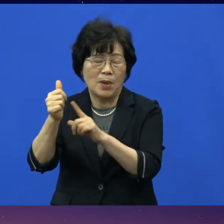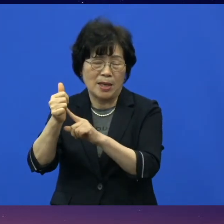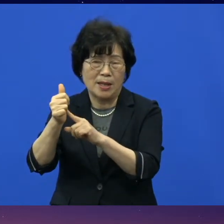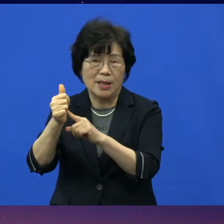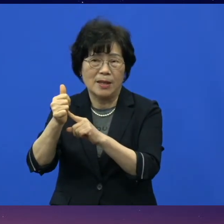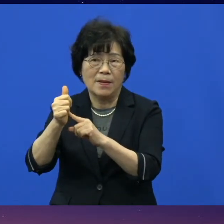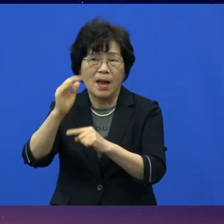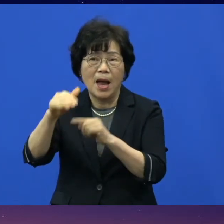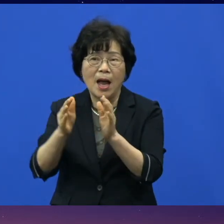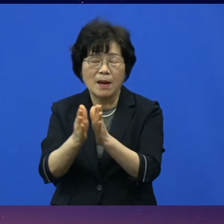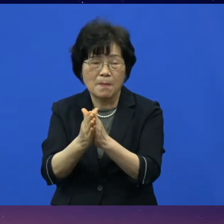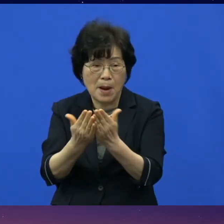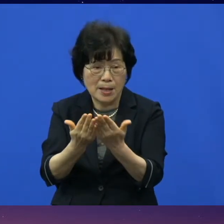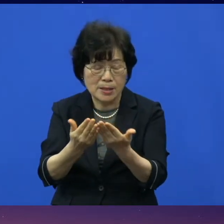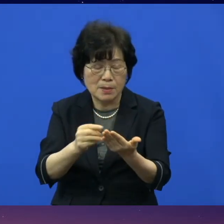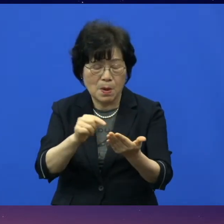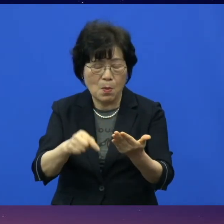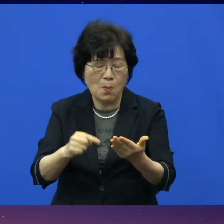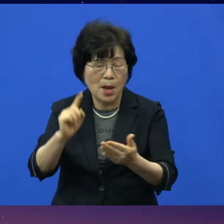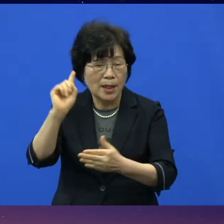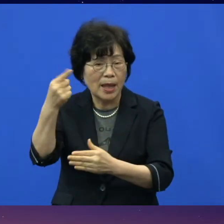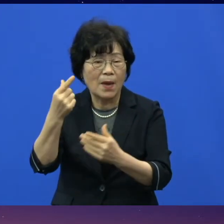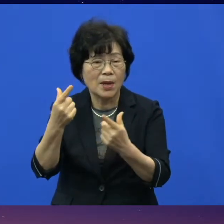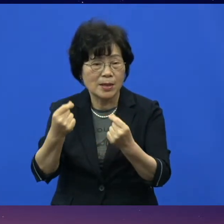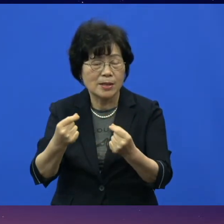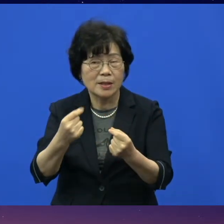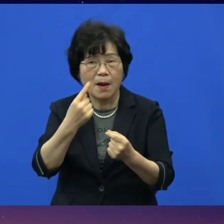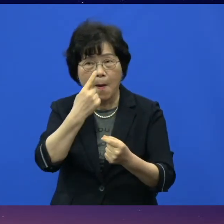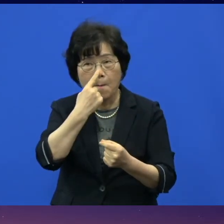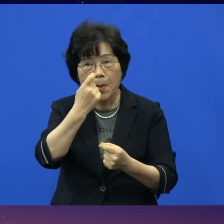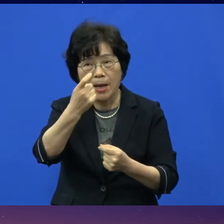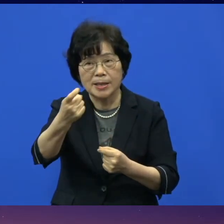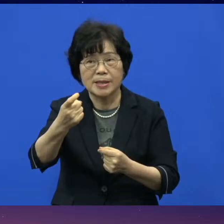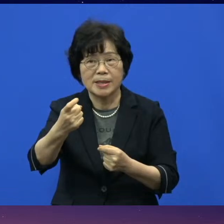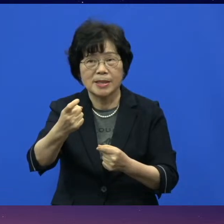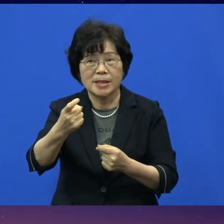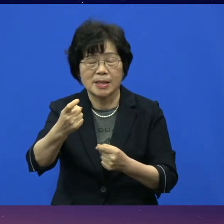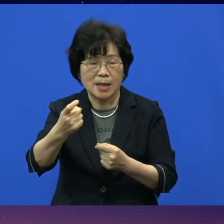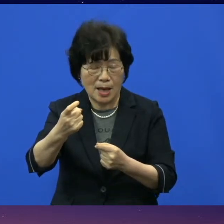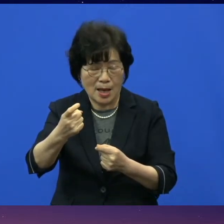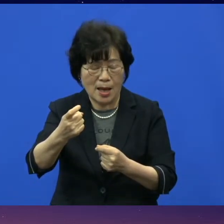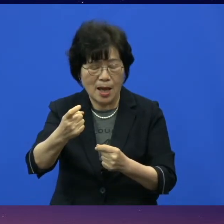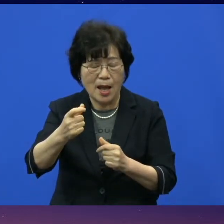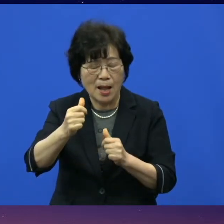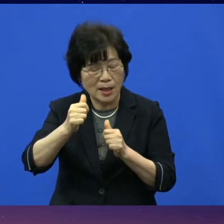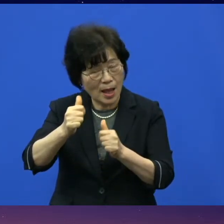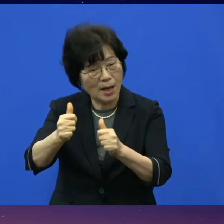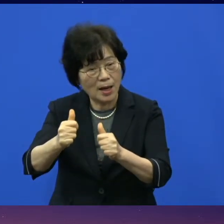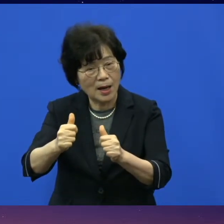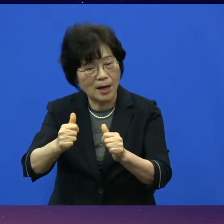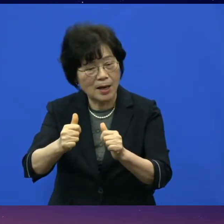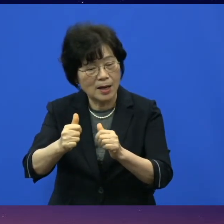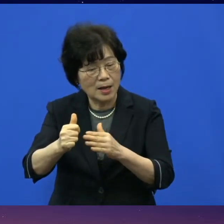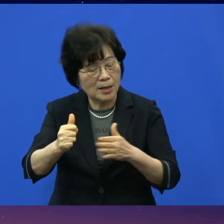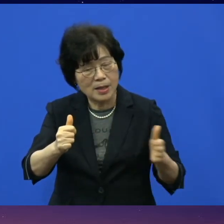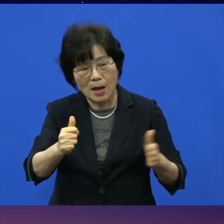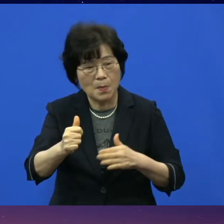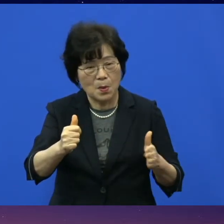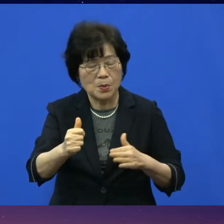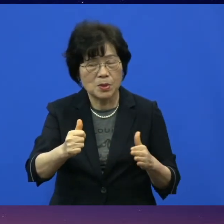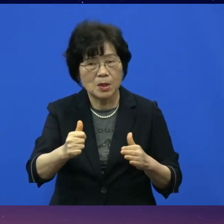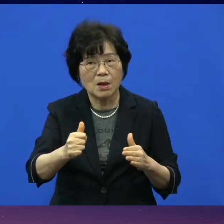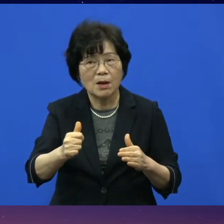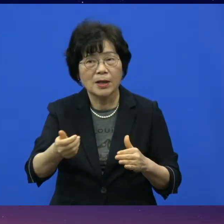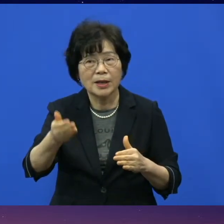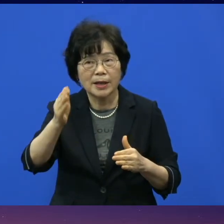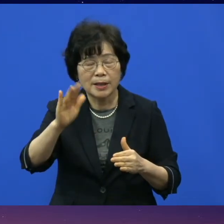여러분, 성경에 다윗만큼 멋지게 미워할 만한 사람이 없어요. 근데 무슨 사건이